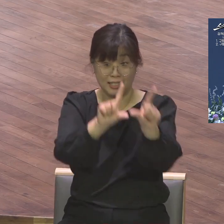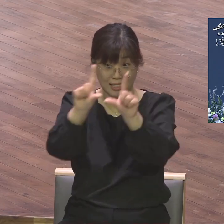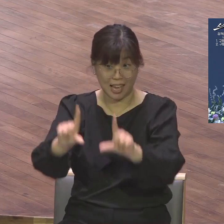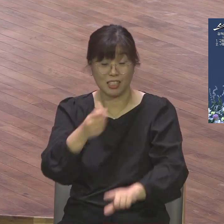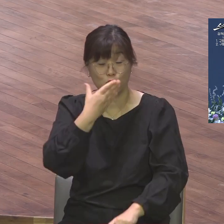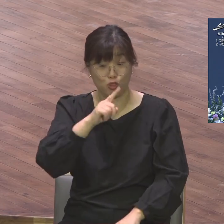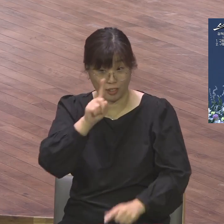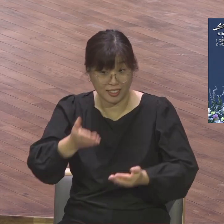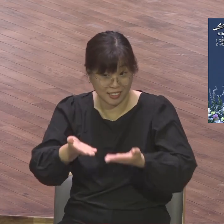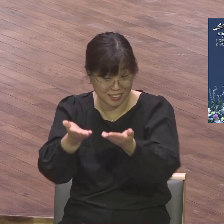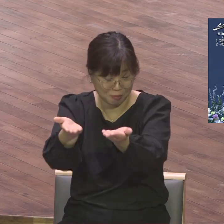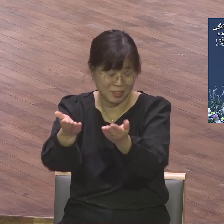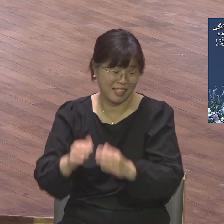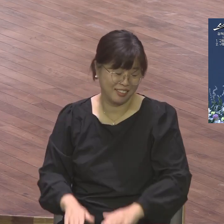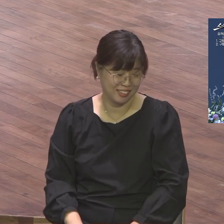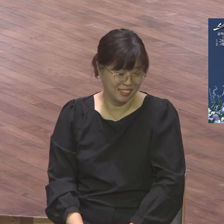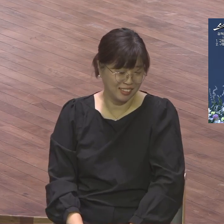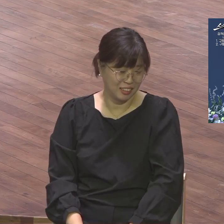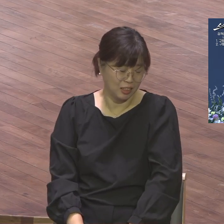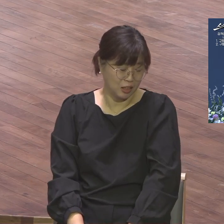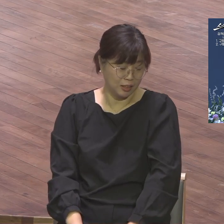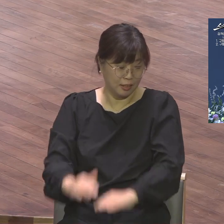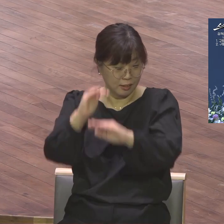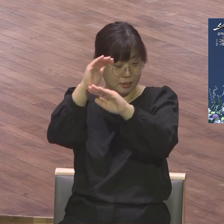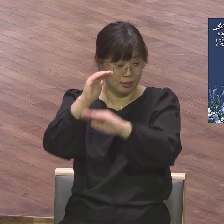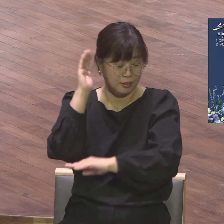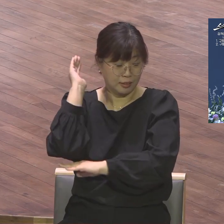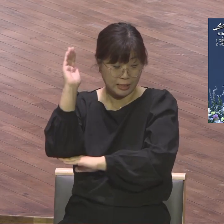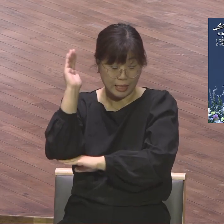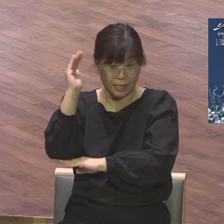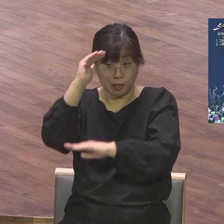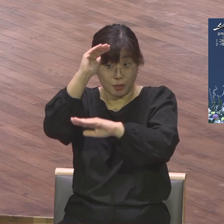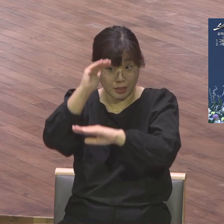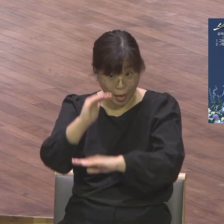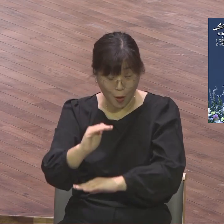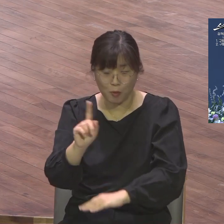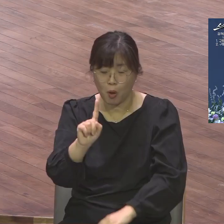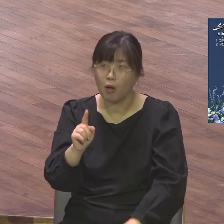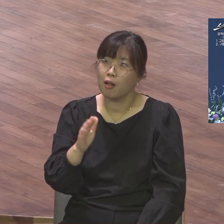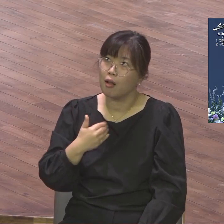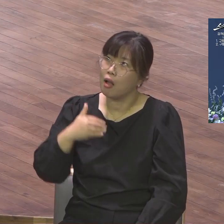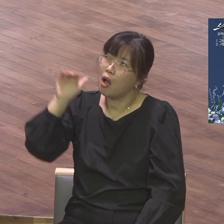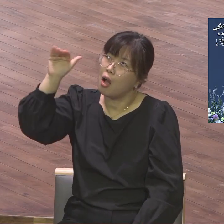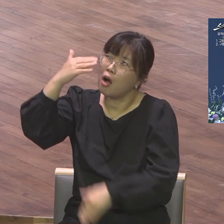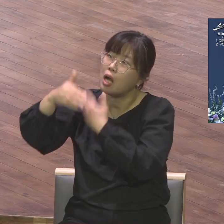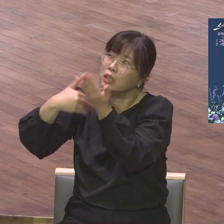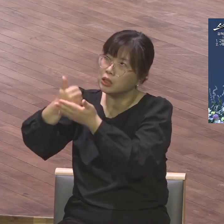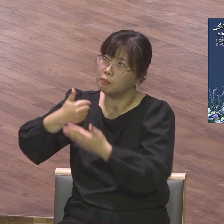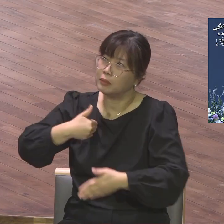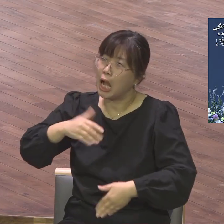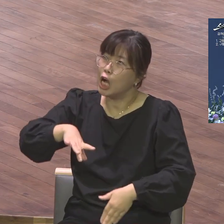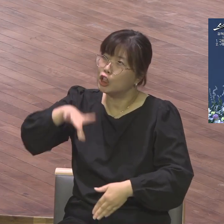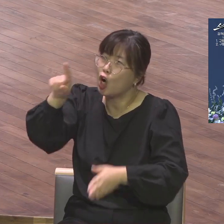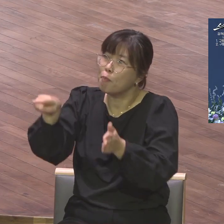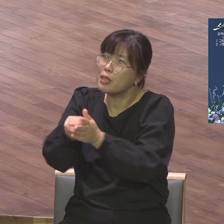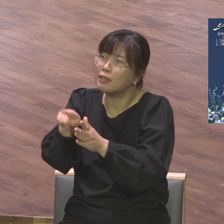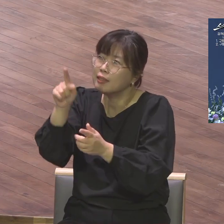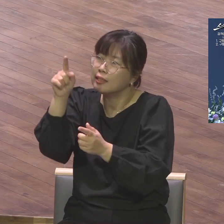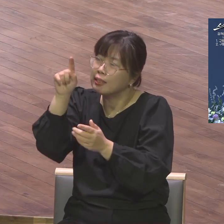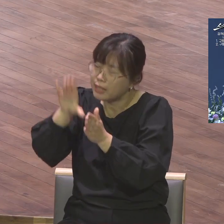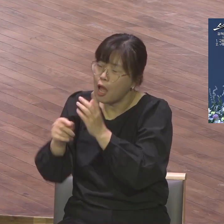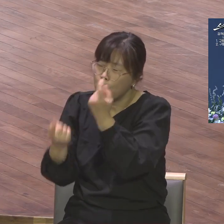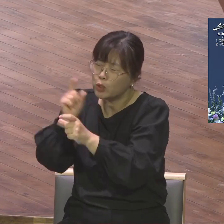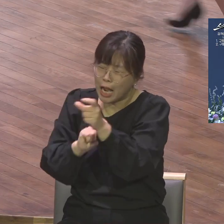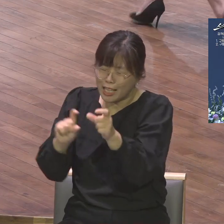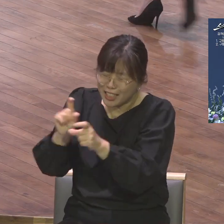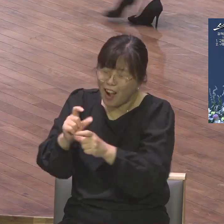기도하겠습니다. 하나님 앞에, 하나님 내게 영적 점입 가경의 삶을 살게 하여 주옵소서. 정말 내 속에 감격이 있는가?